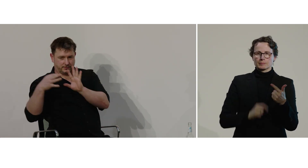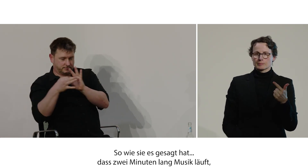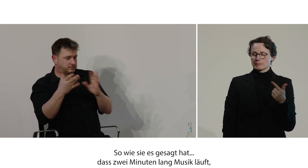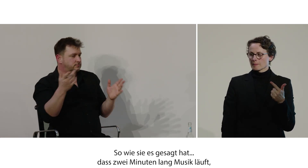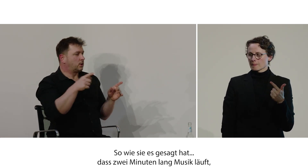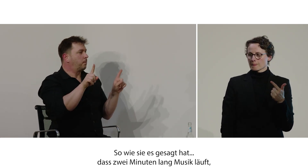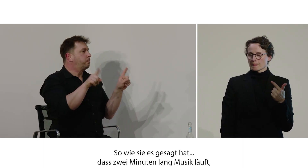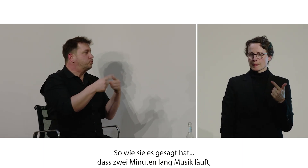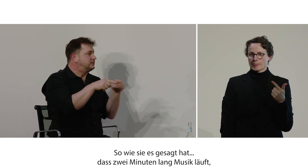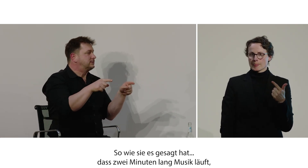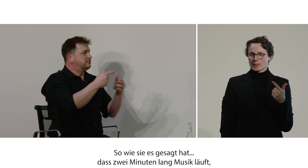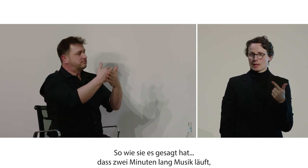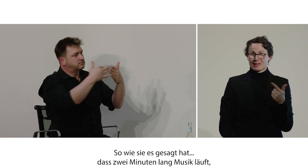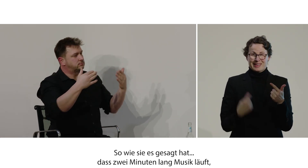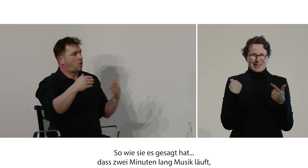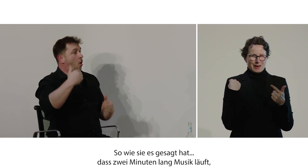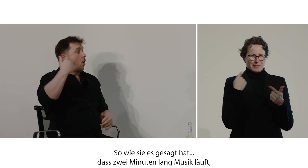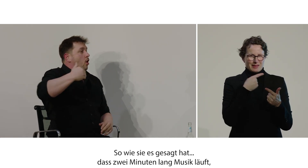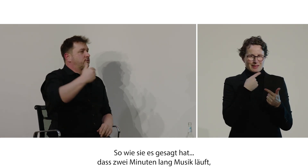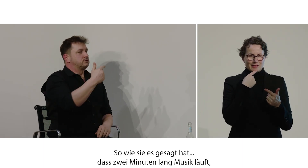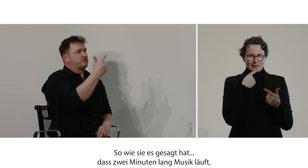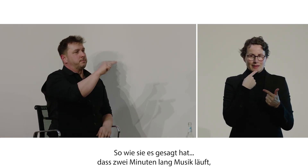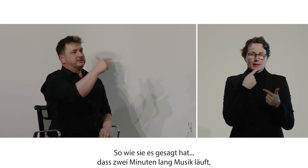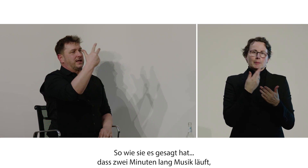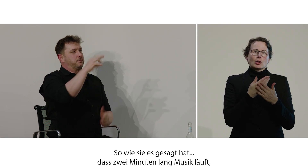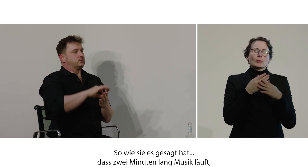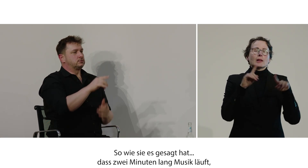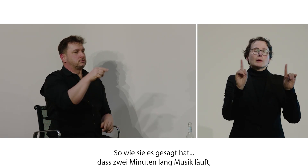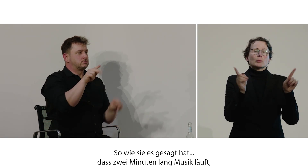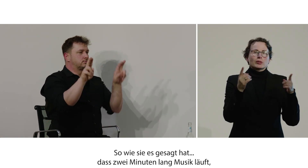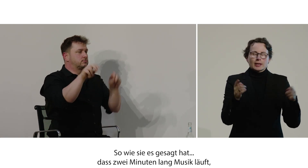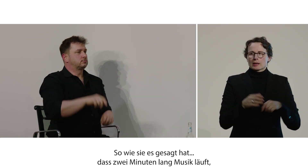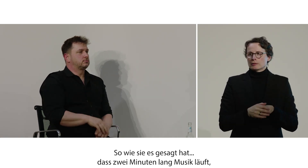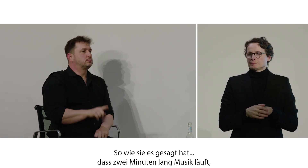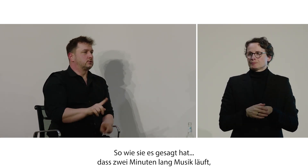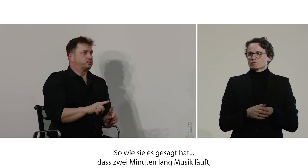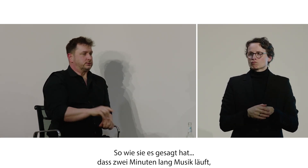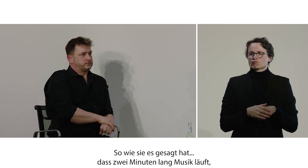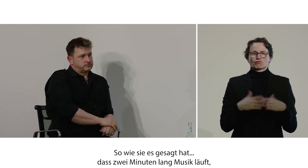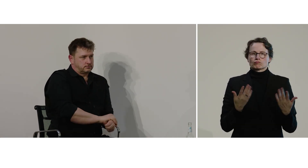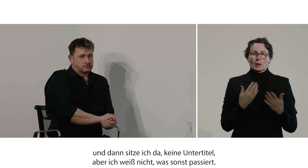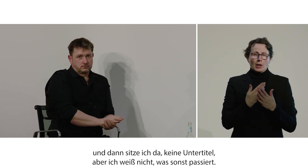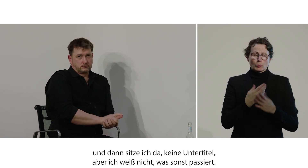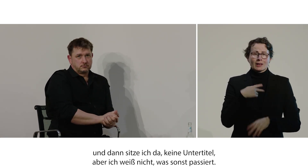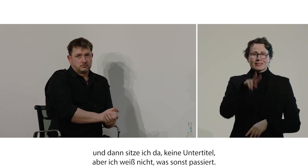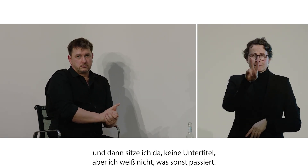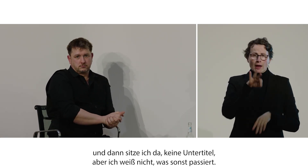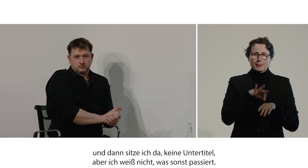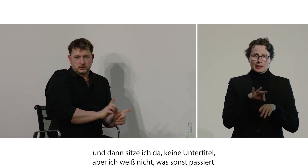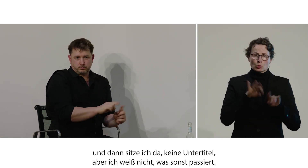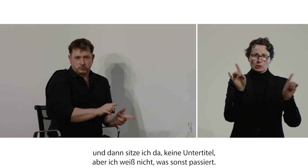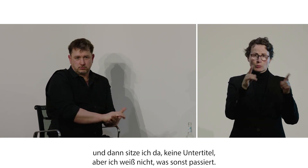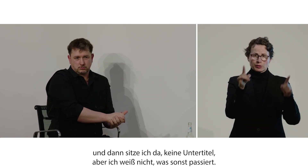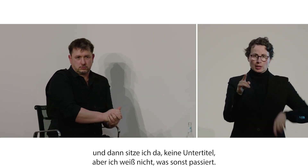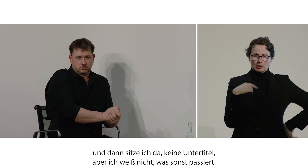ja so wie Sie es jetzt gerade gesagt hat, dass Musik oder zum Beispiel zwei Minuten lang Musik läuft und dann sitze ich da,